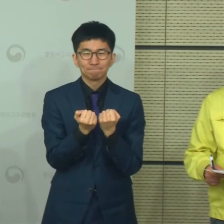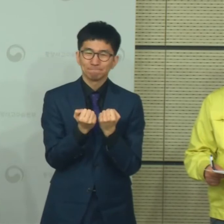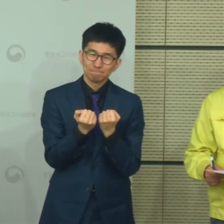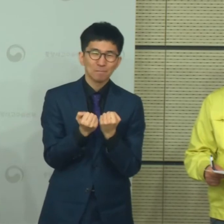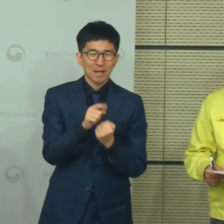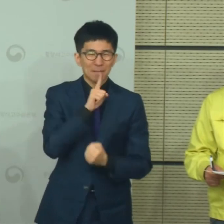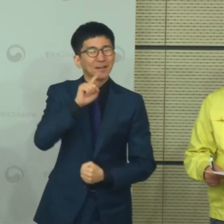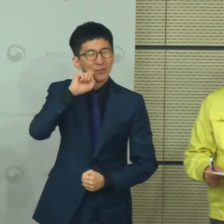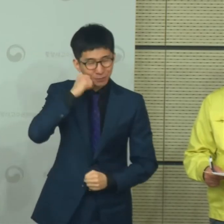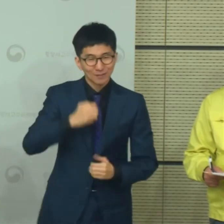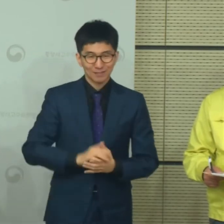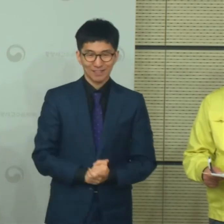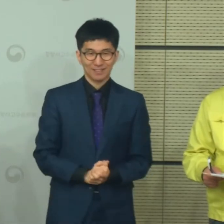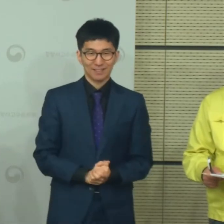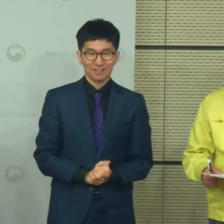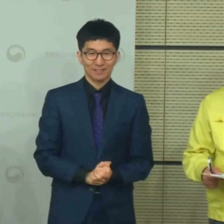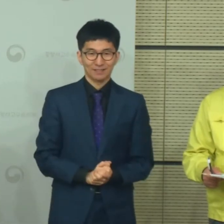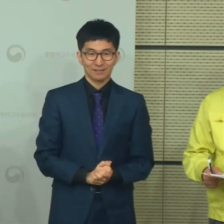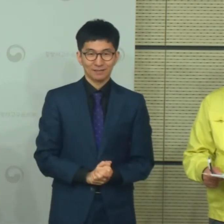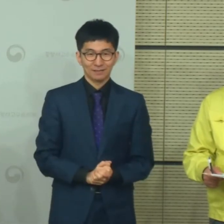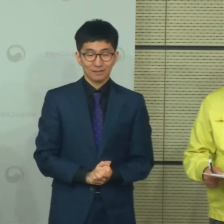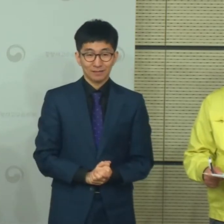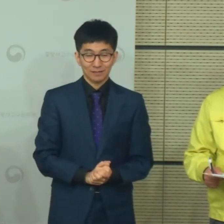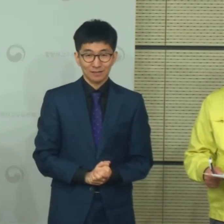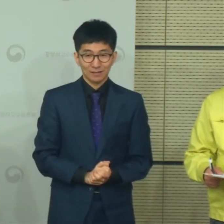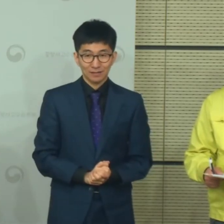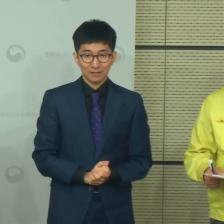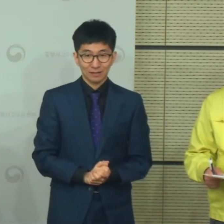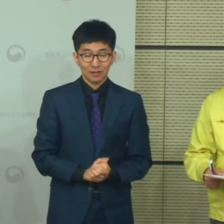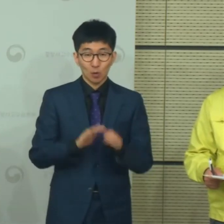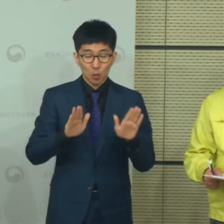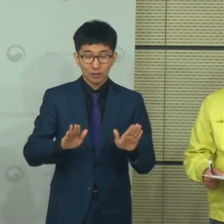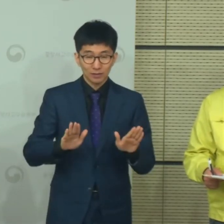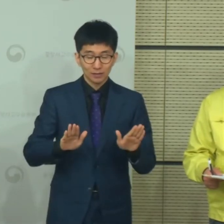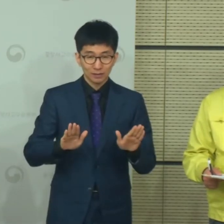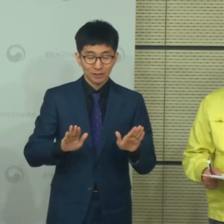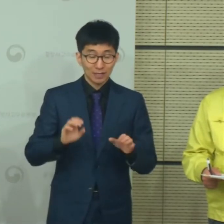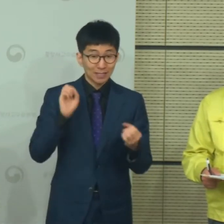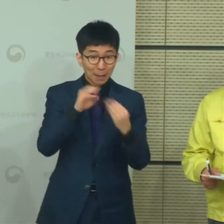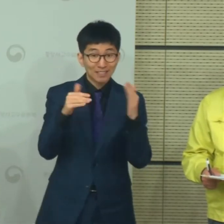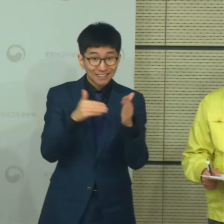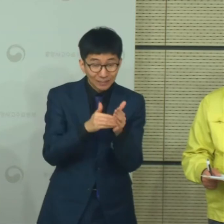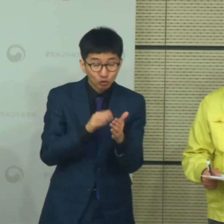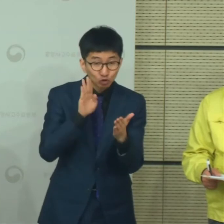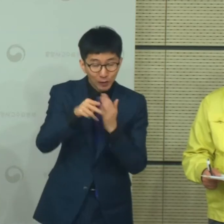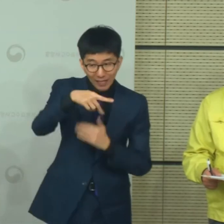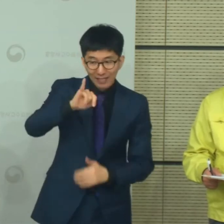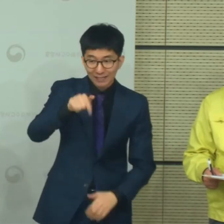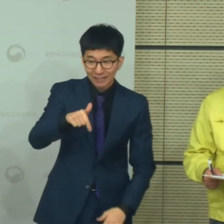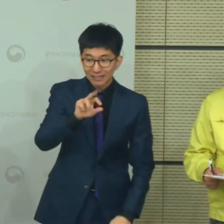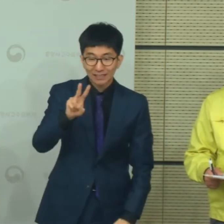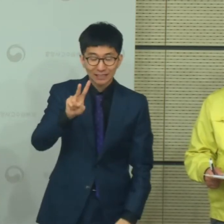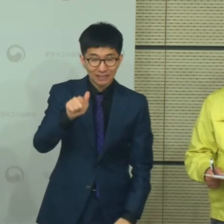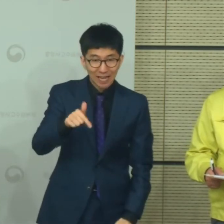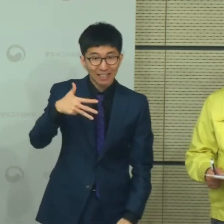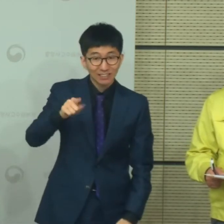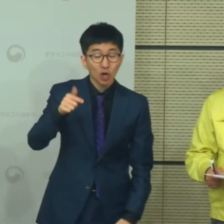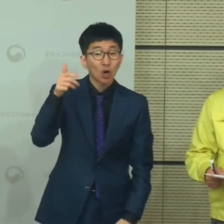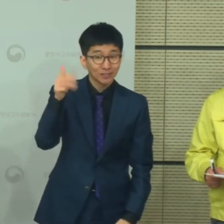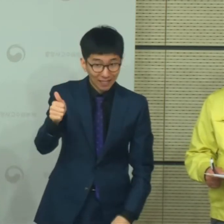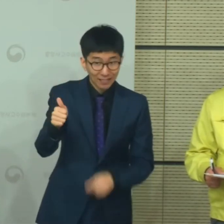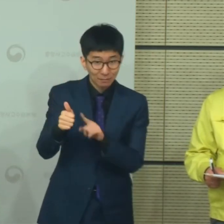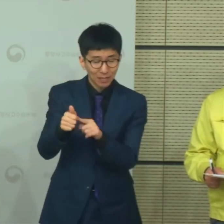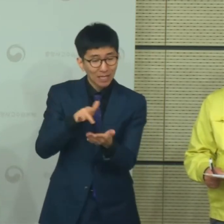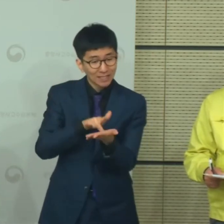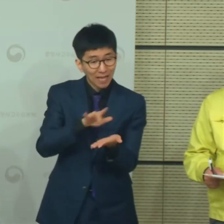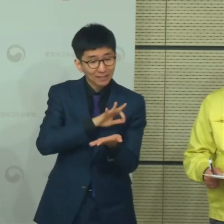정확하게 말씀드리긴 어렵고 제 답변 마치고 식약처장님께서 추가로 의약품의